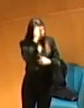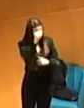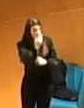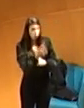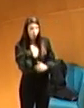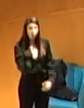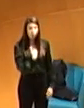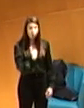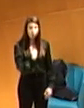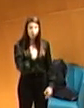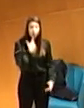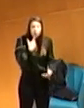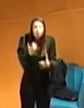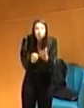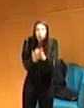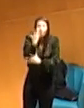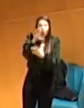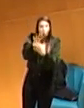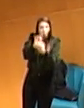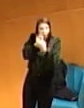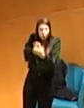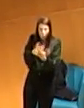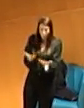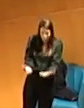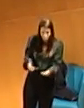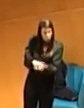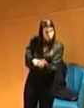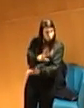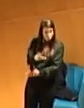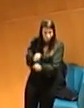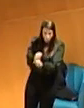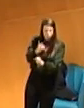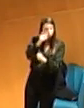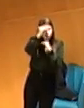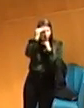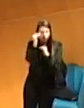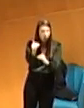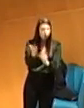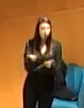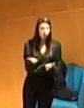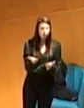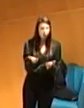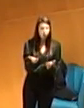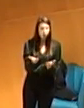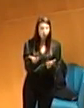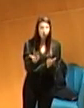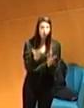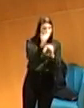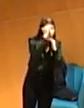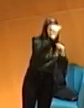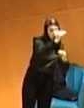ans, une nouvelle relation qui est plus basée sur la confiance, mais quand même,